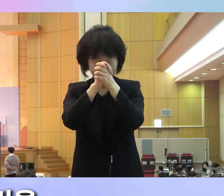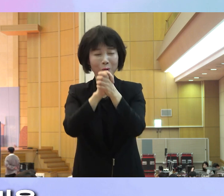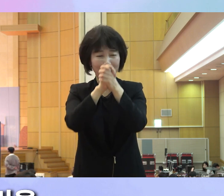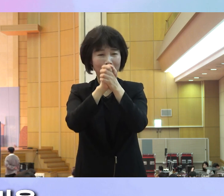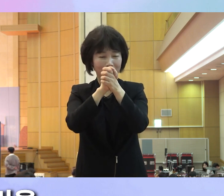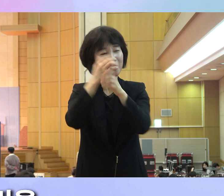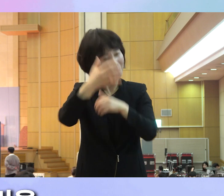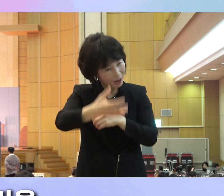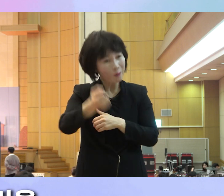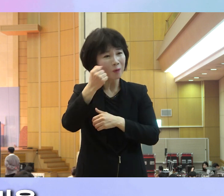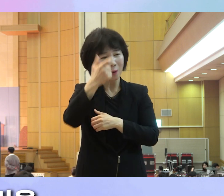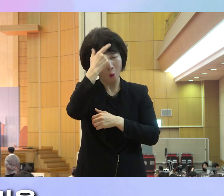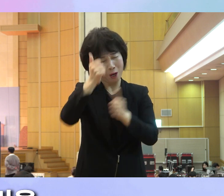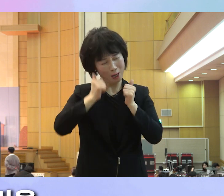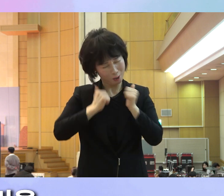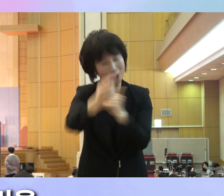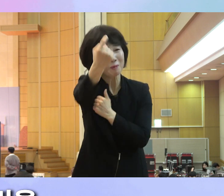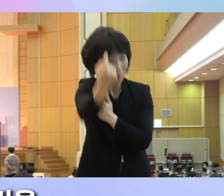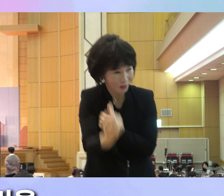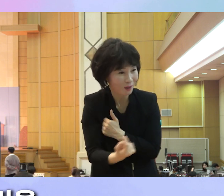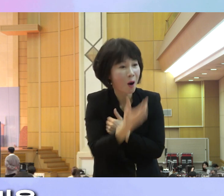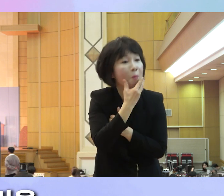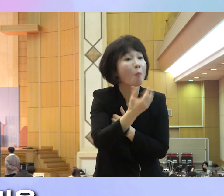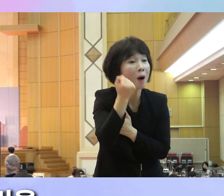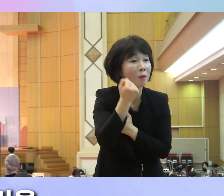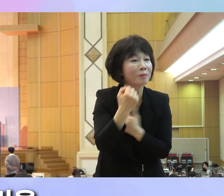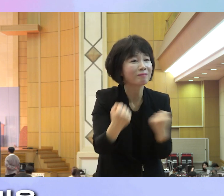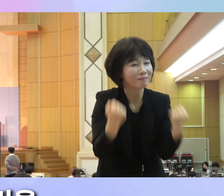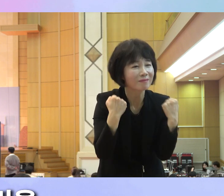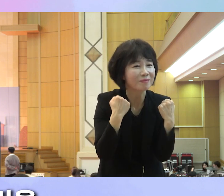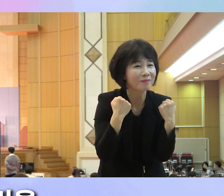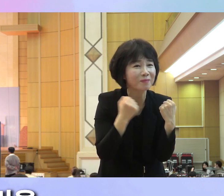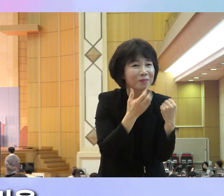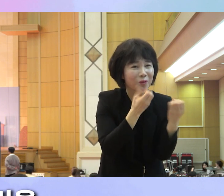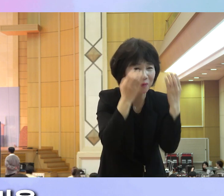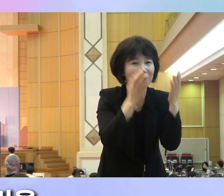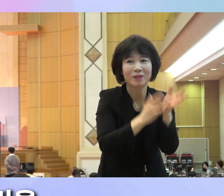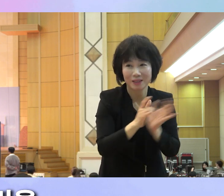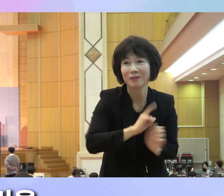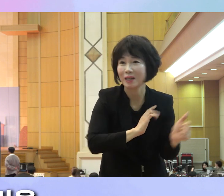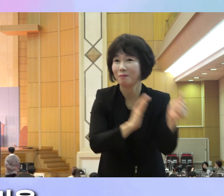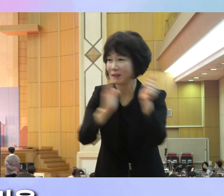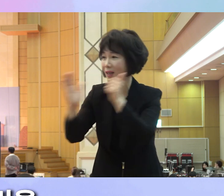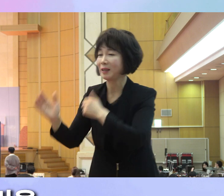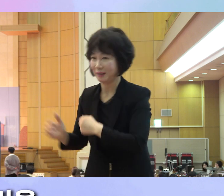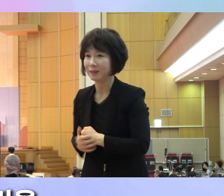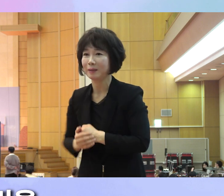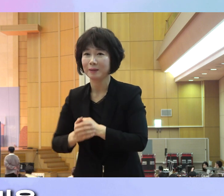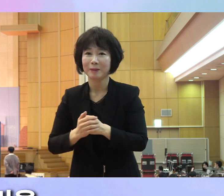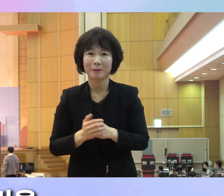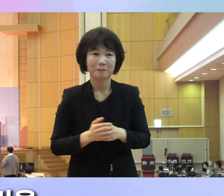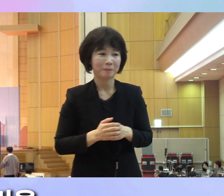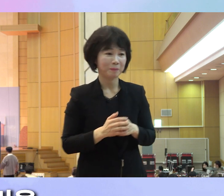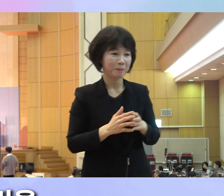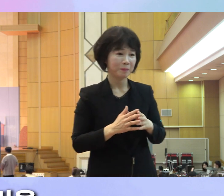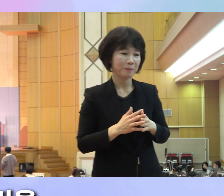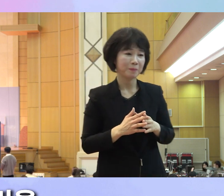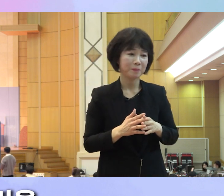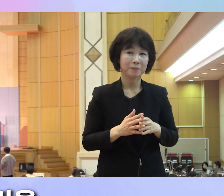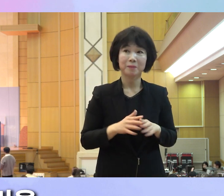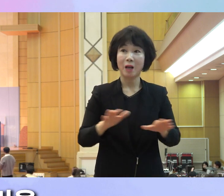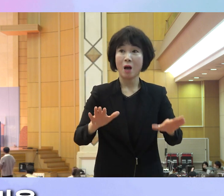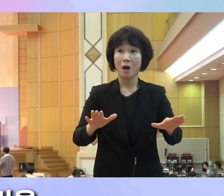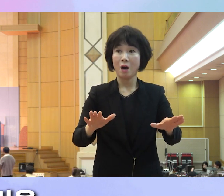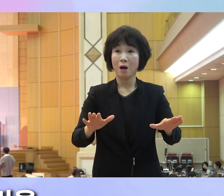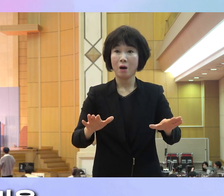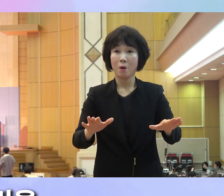새가족 환영실에 가셔서 환영에 참석해 주시면 고맙겠습니다. 이번